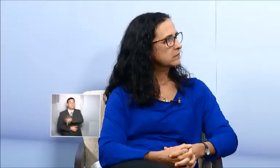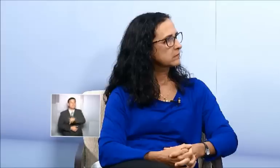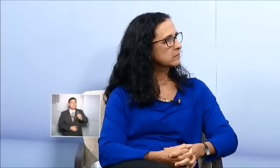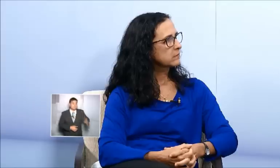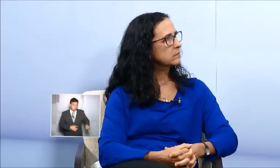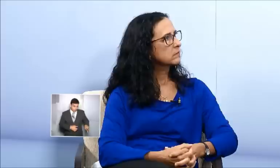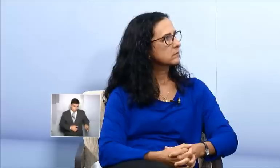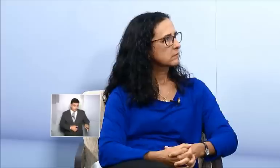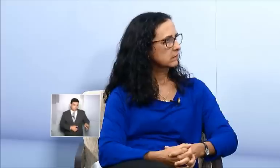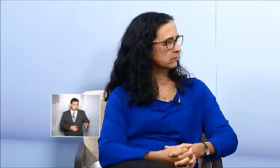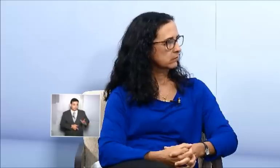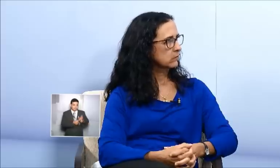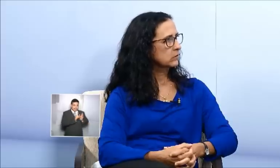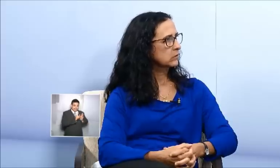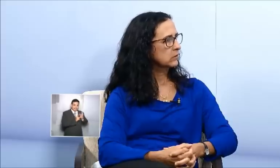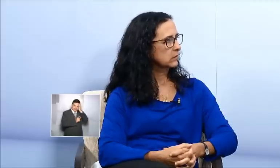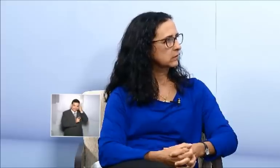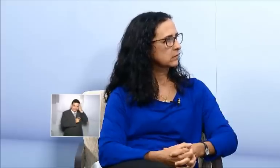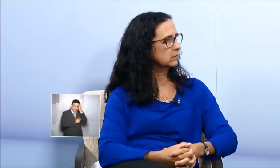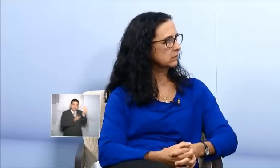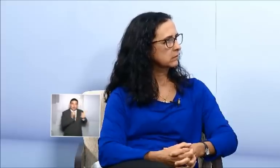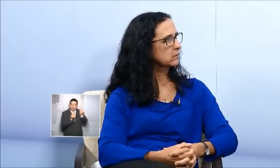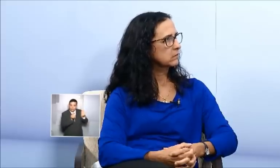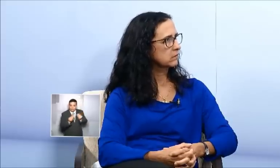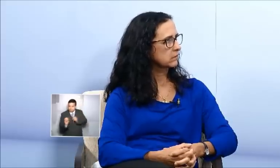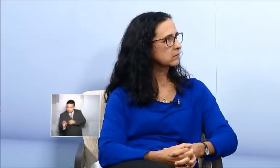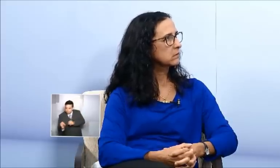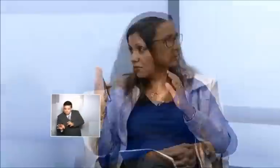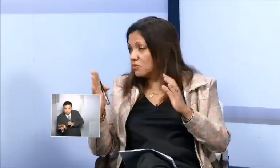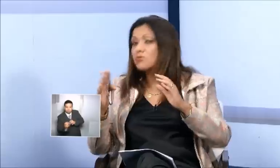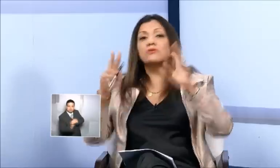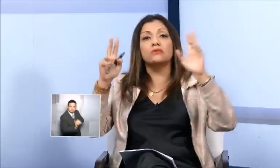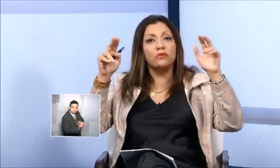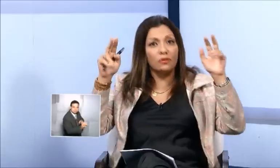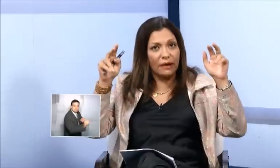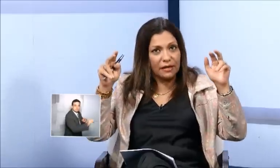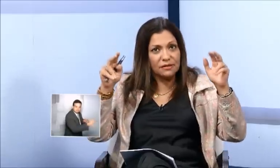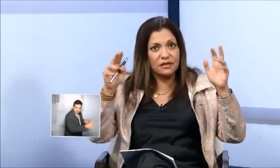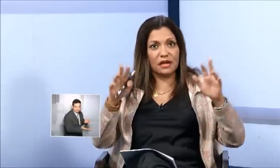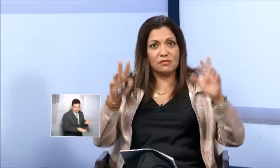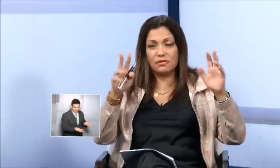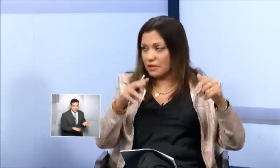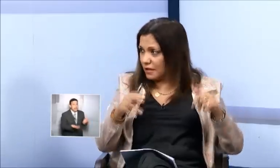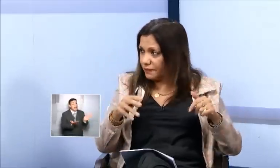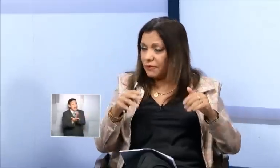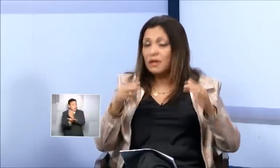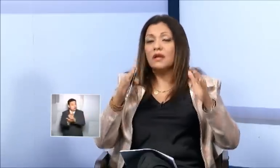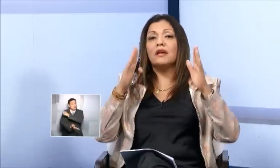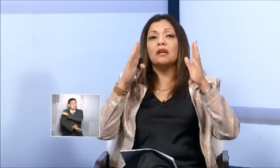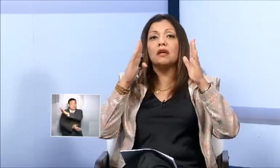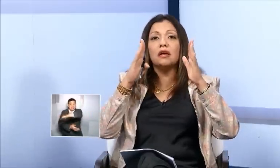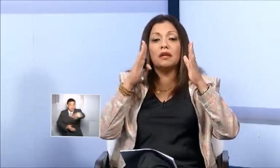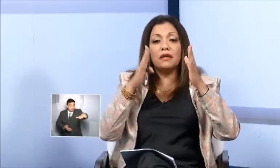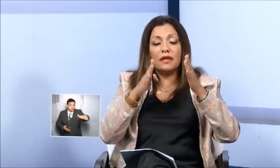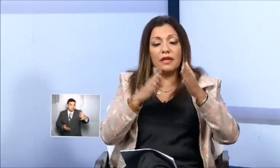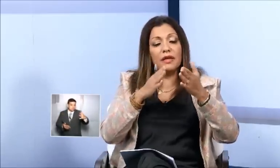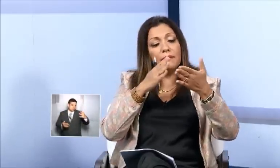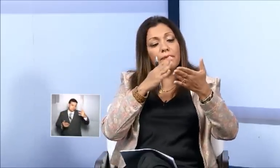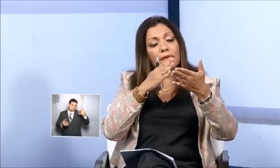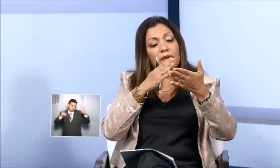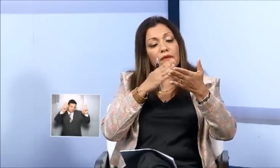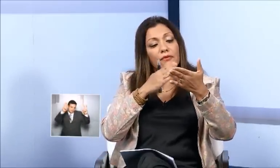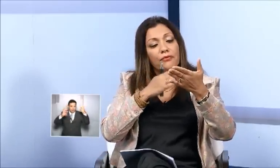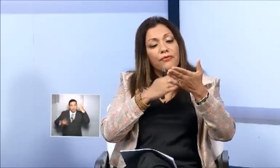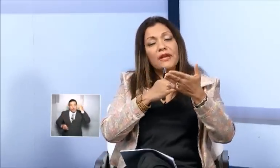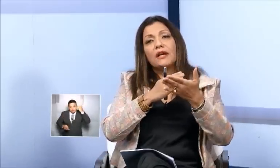o preparo para lidar com as carências até de alunos normais, entre aspas, né? Sim. E